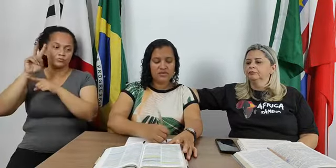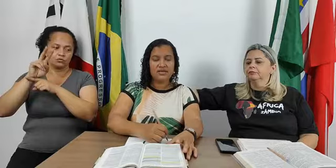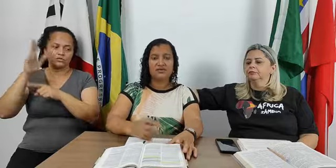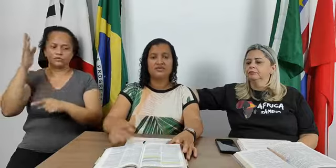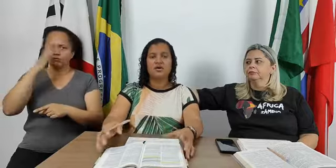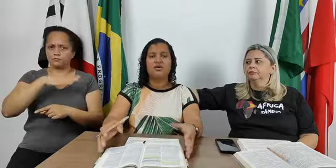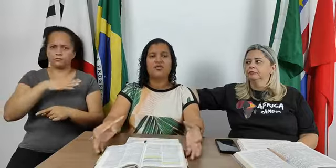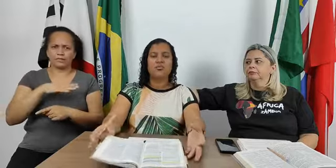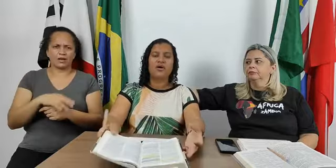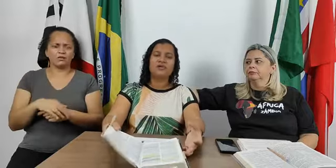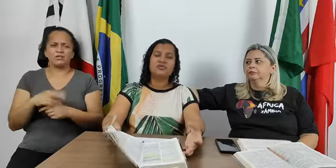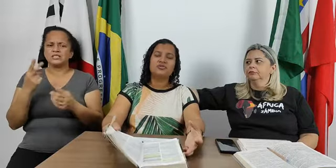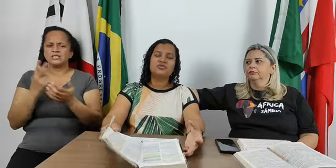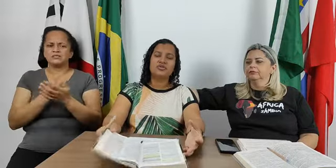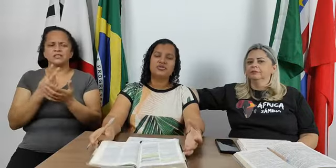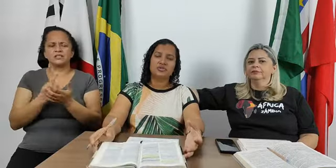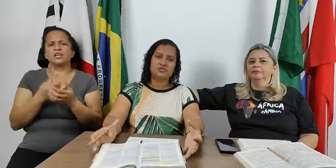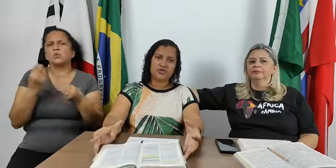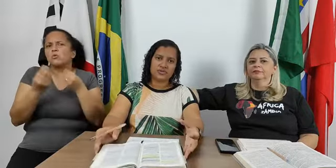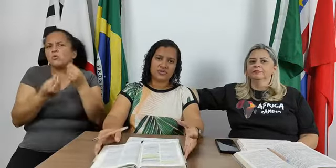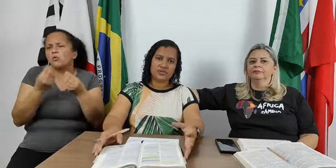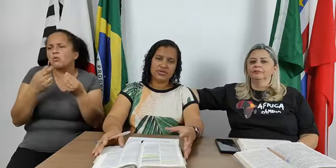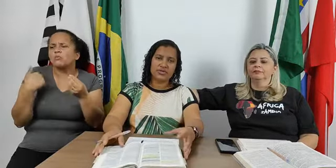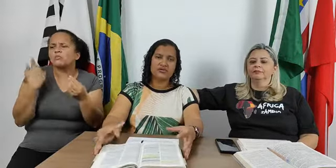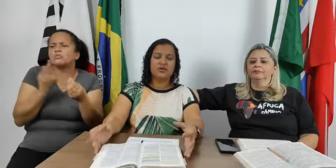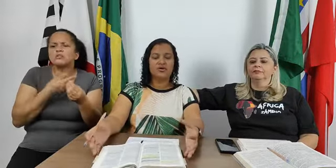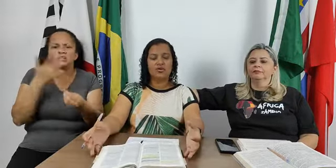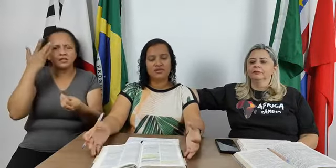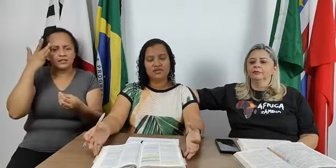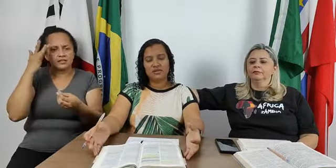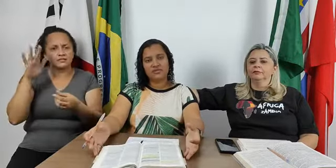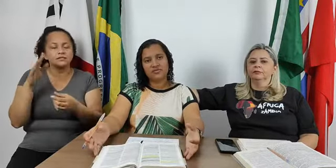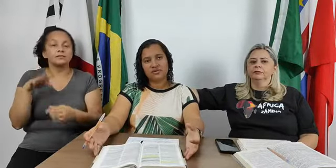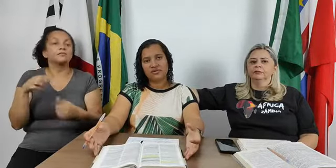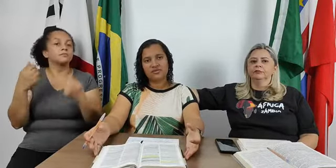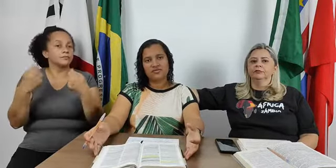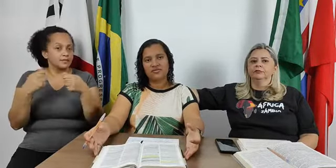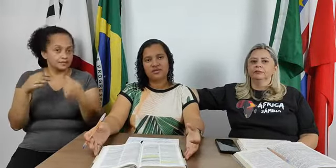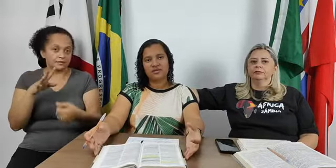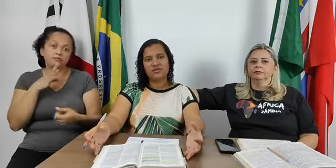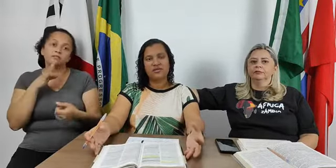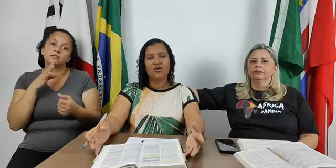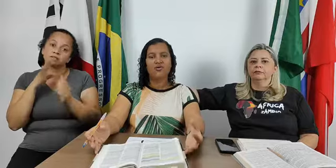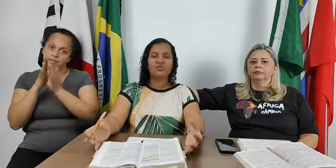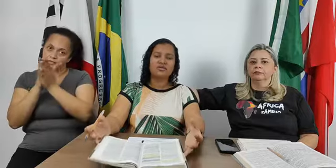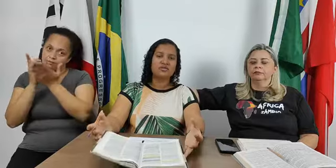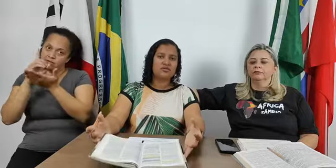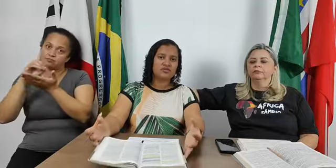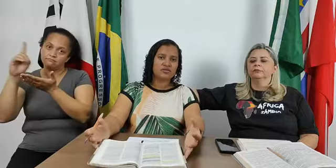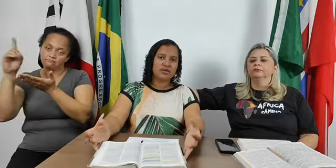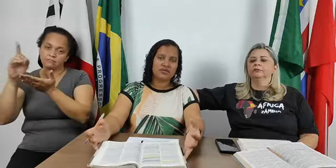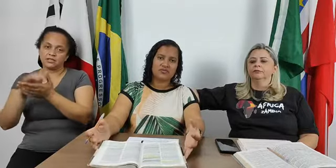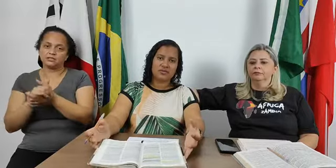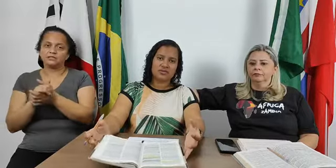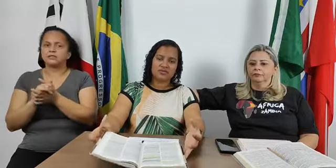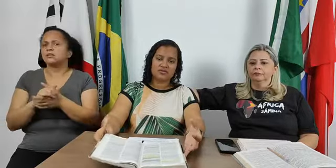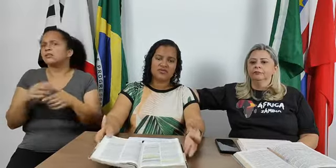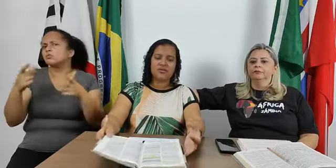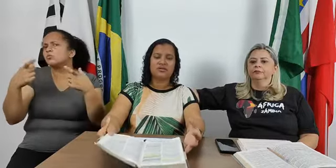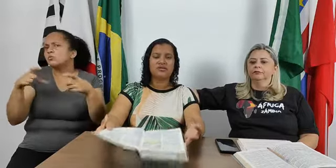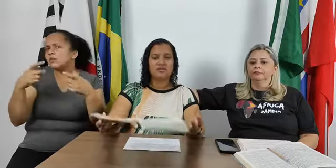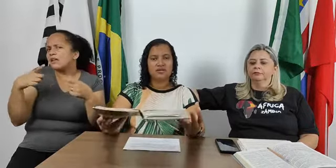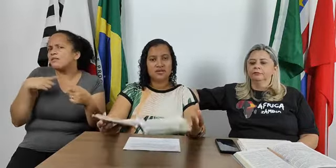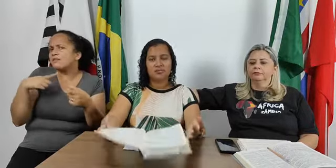falsas doutrinas. Como é que a gente foge das falsas doutrinas? Conhecendo as verdadeiras doutrinas. Onde é que estão registradas as